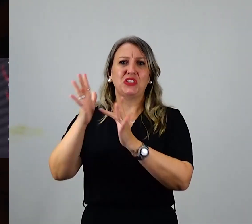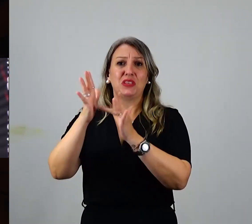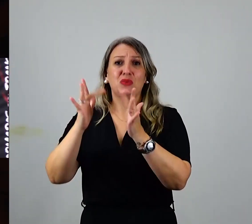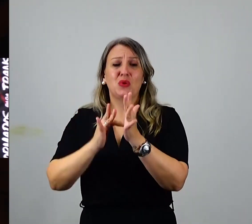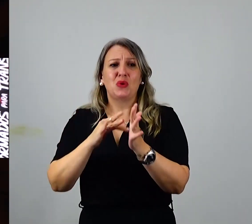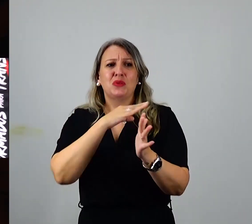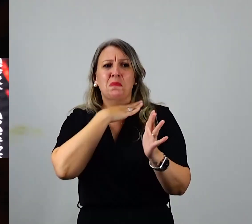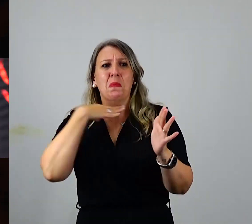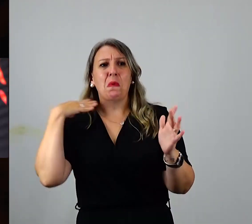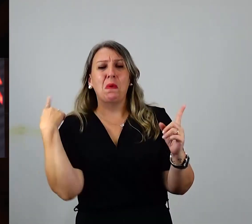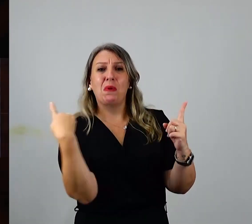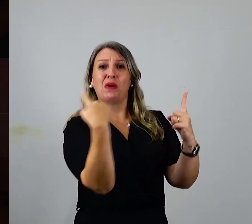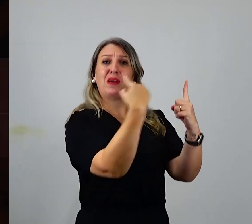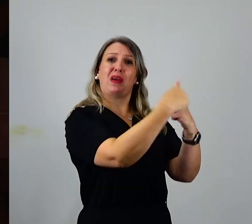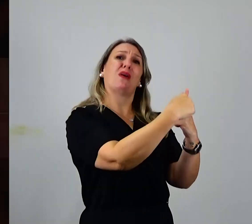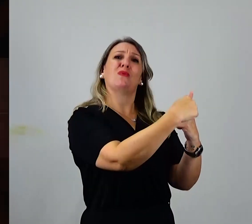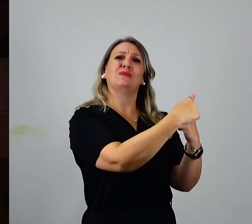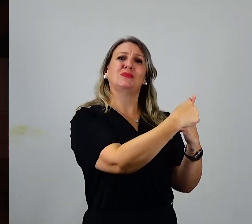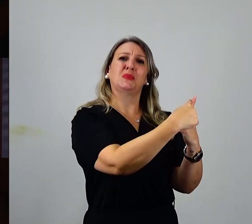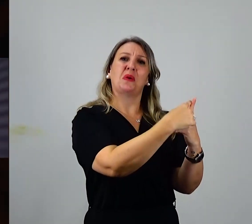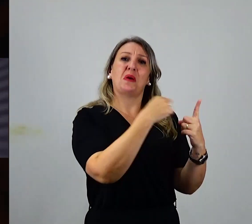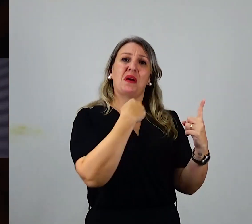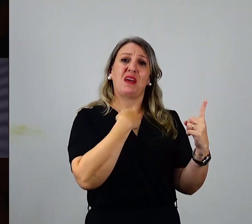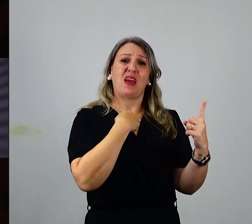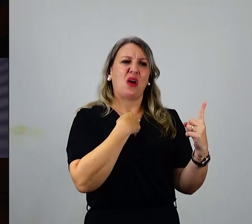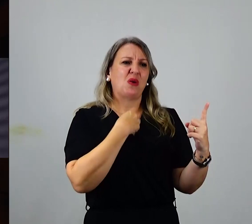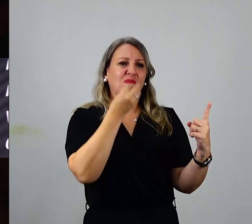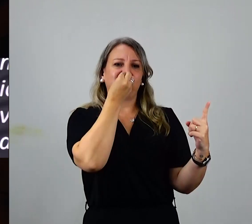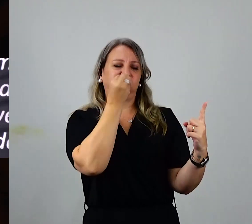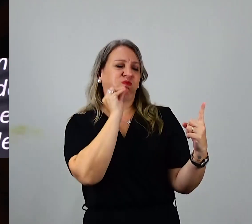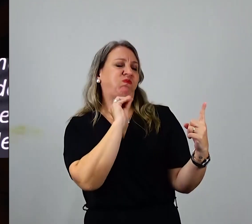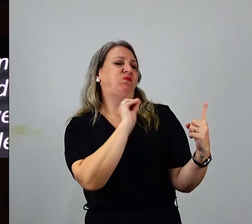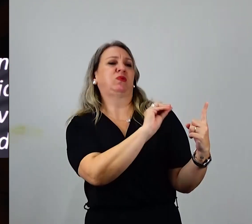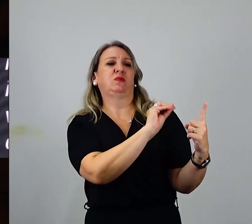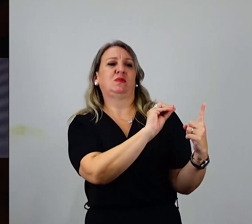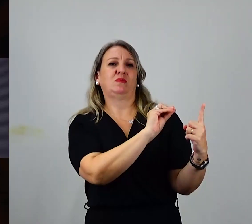mesmo a morte do Senhor Jesus por nós na cruz. Porque